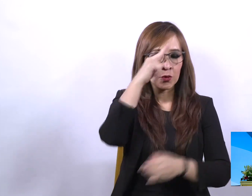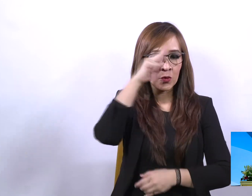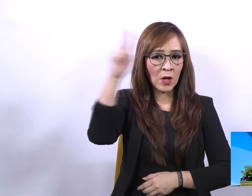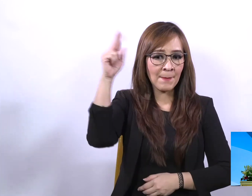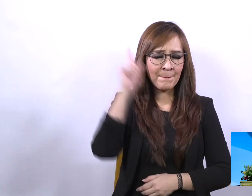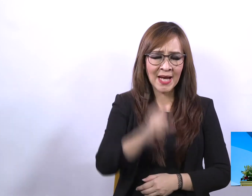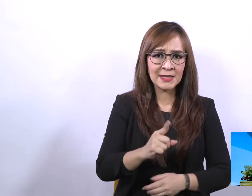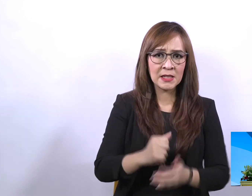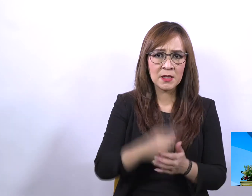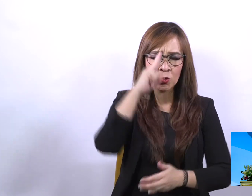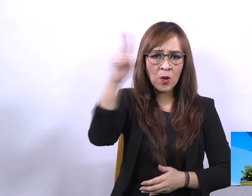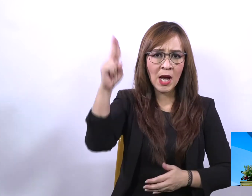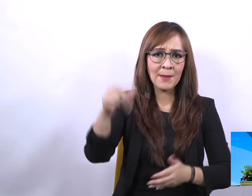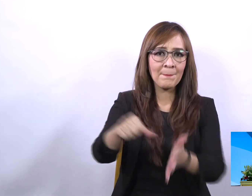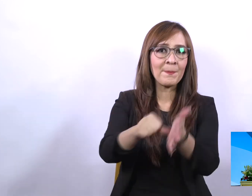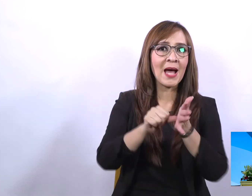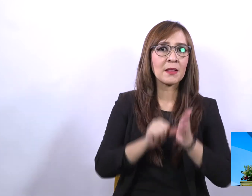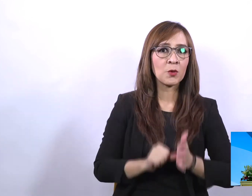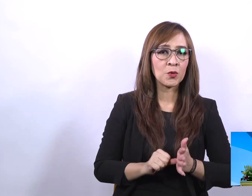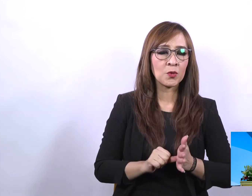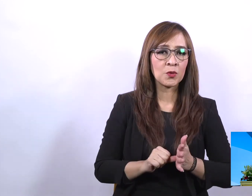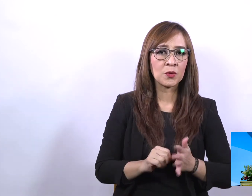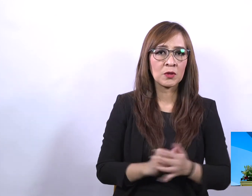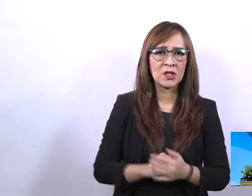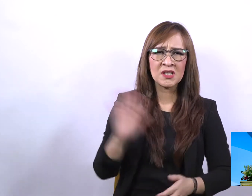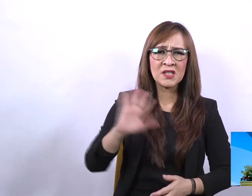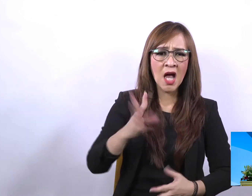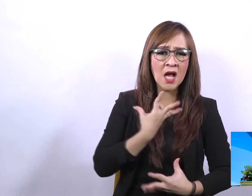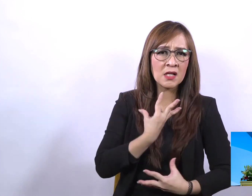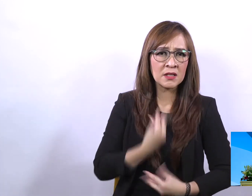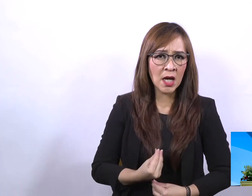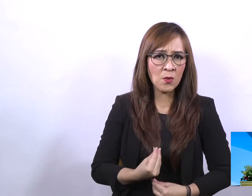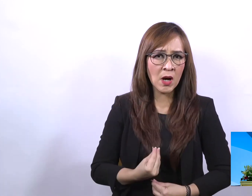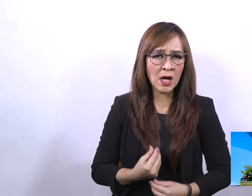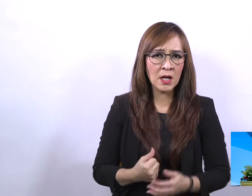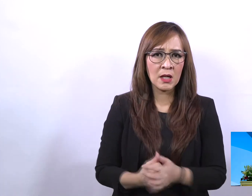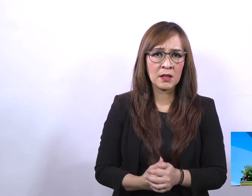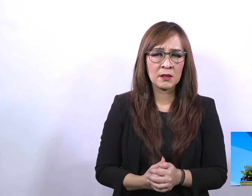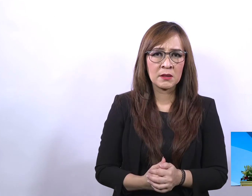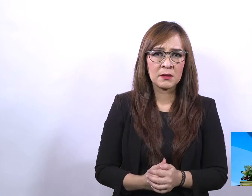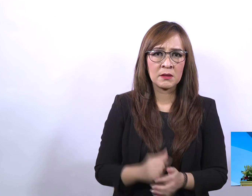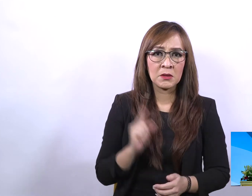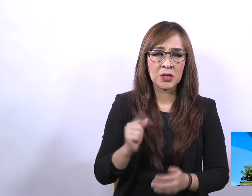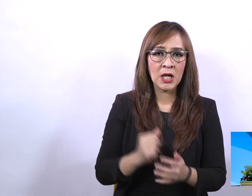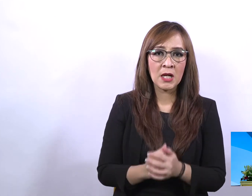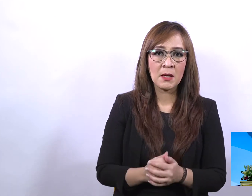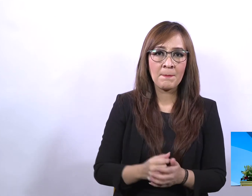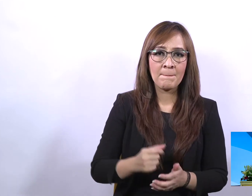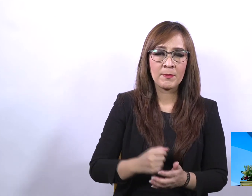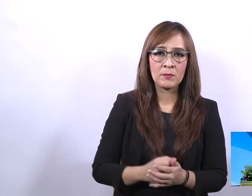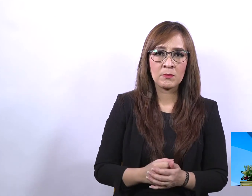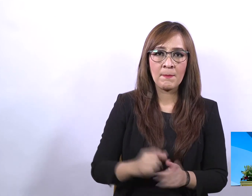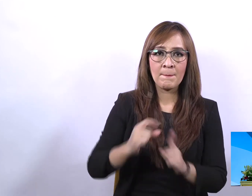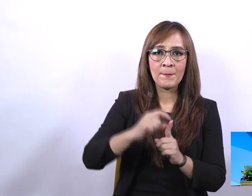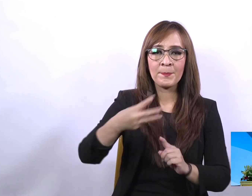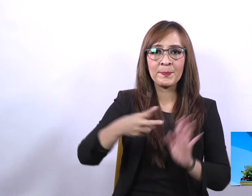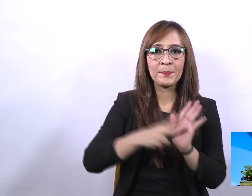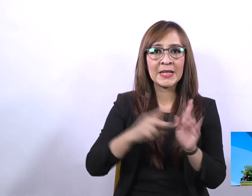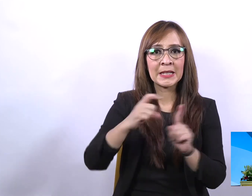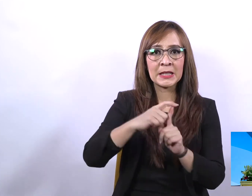ya Sebentar ya mungkin agar akibat pandemic jadi kecewa sama pendeta jadi kecewa sama gereja saya mau bilang gak ada gunanya